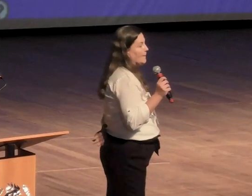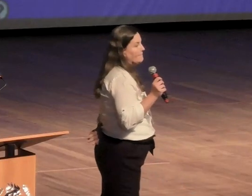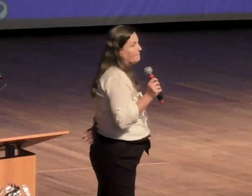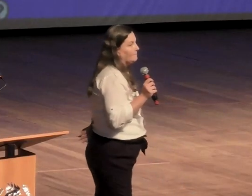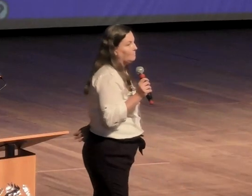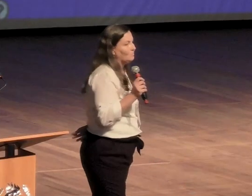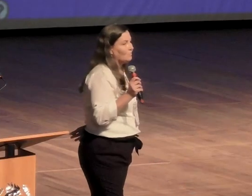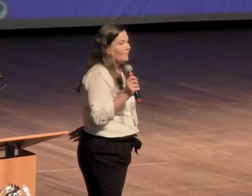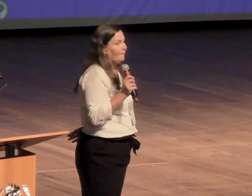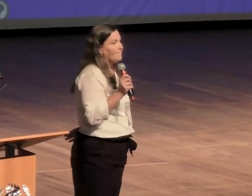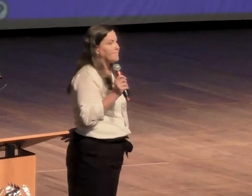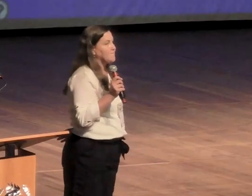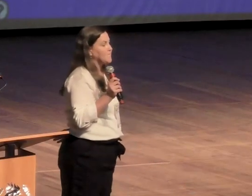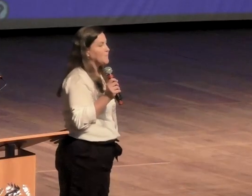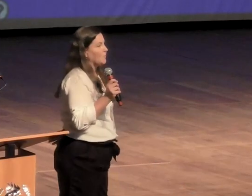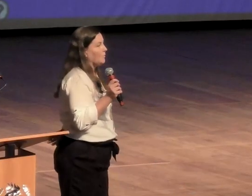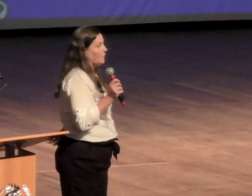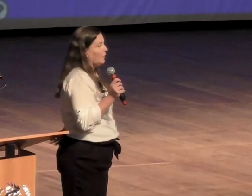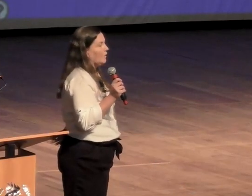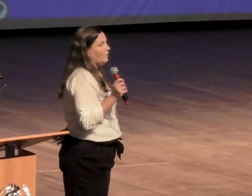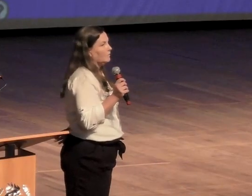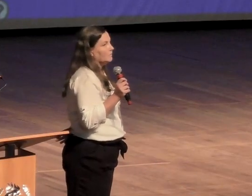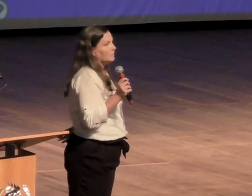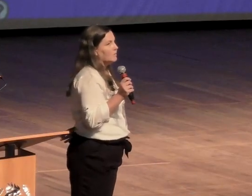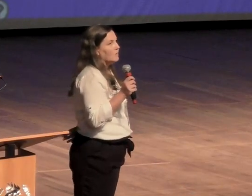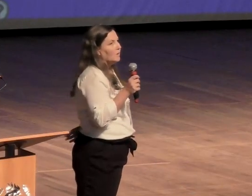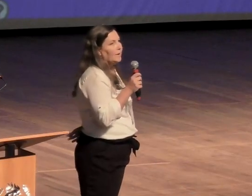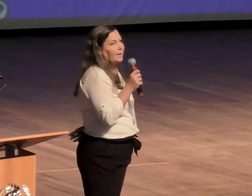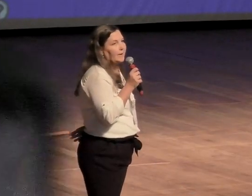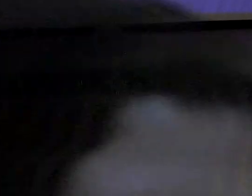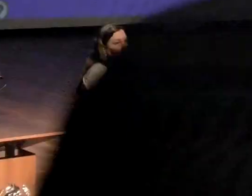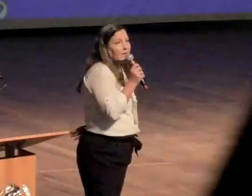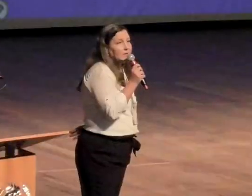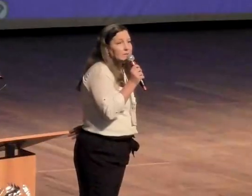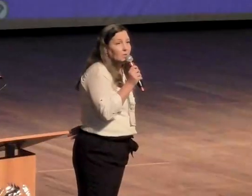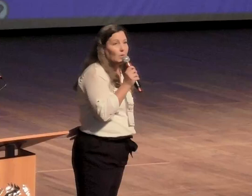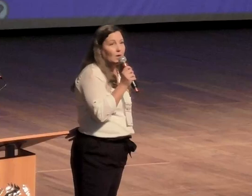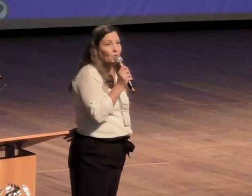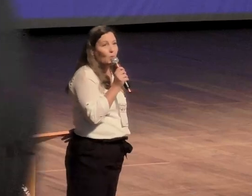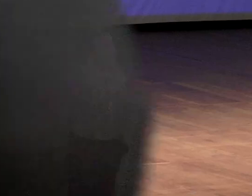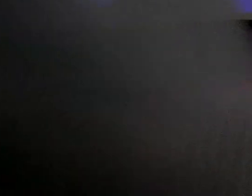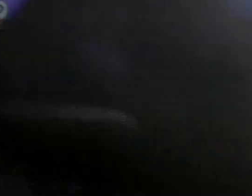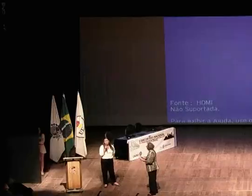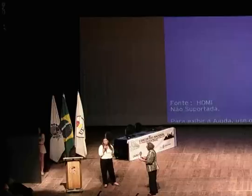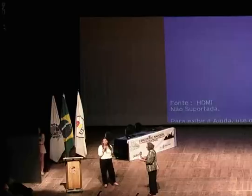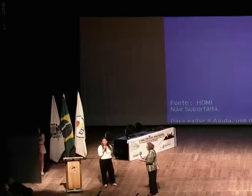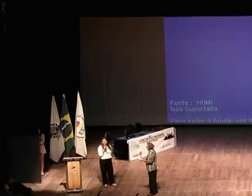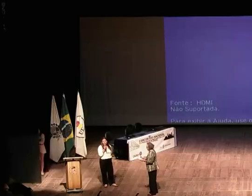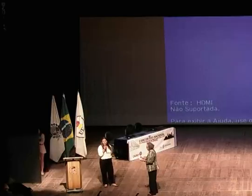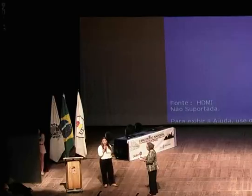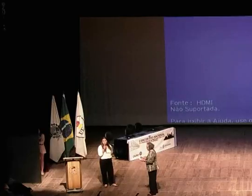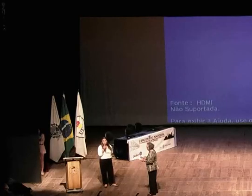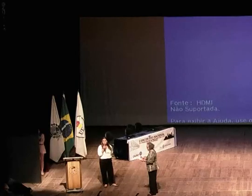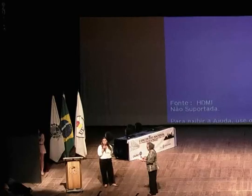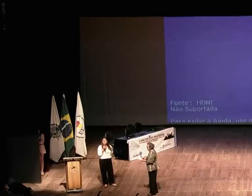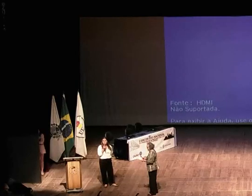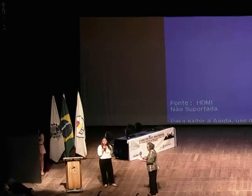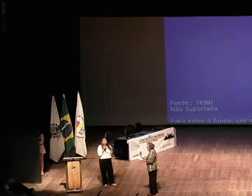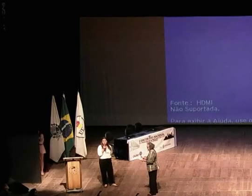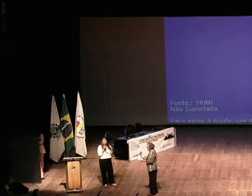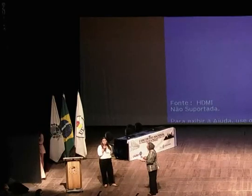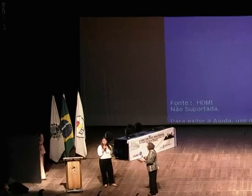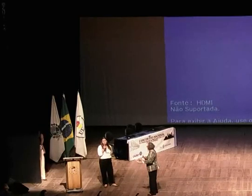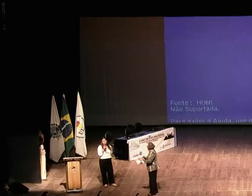com recursos do penai Maurício do card de São Paulo em relação a como é feita a compra Qual é recurso